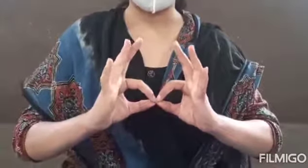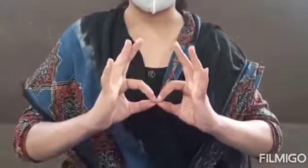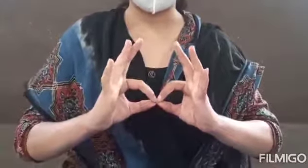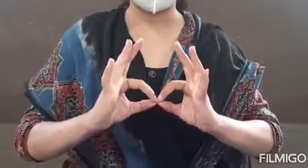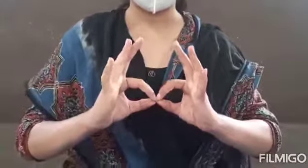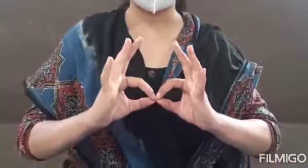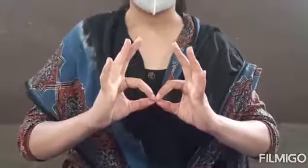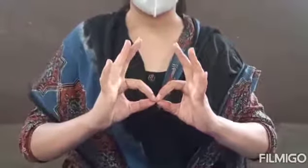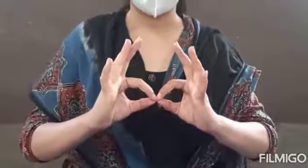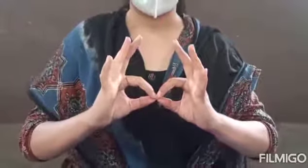બી